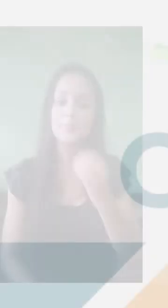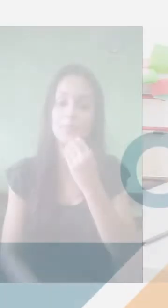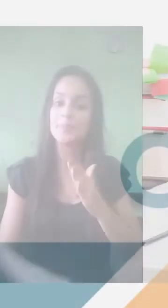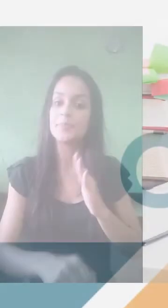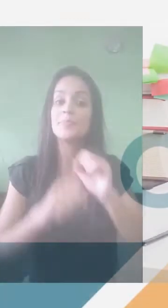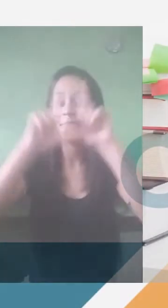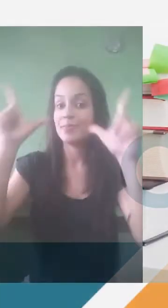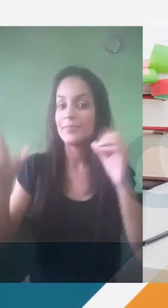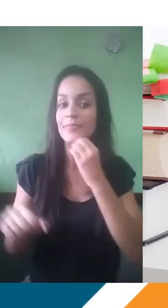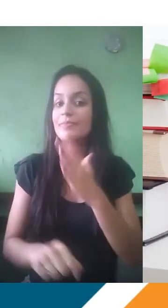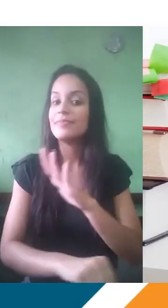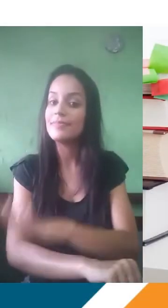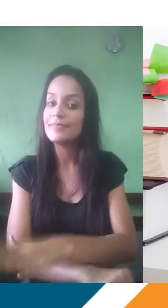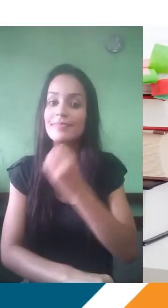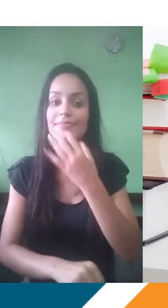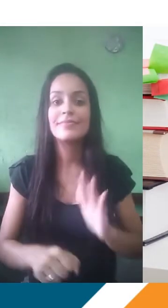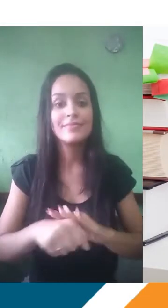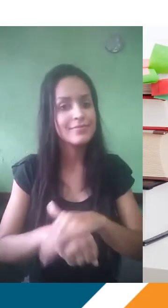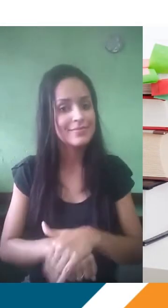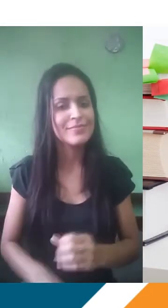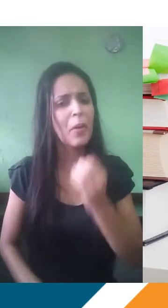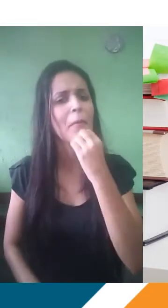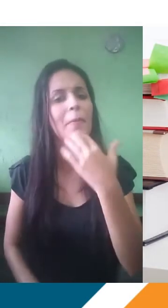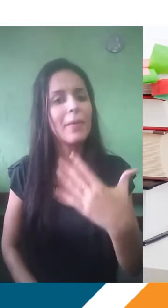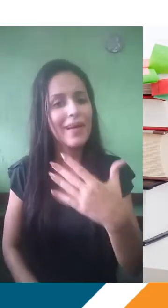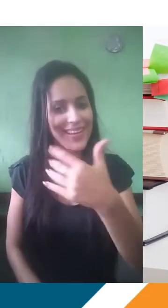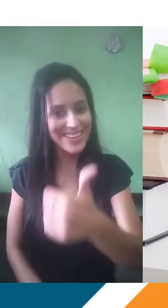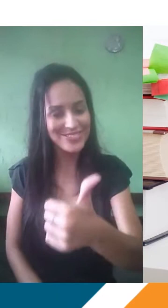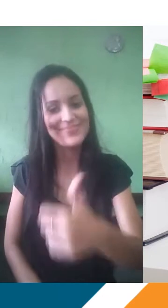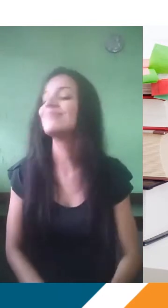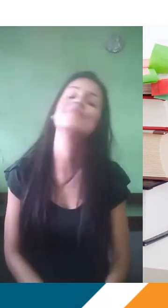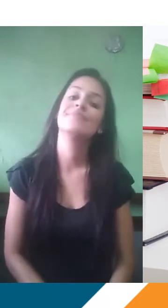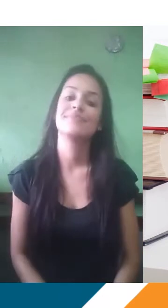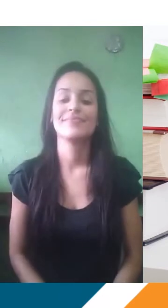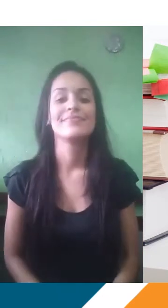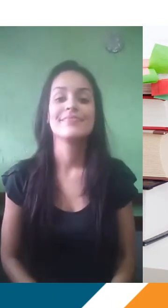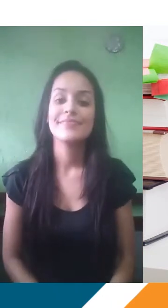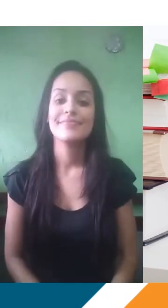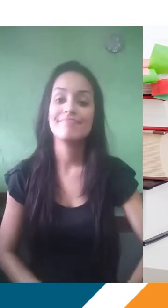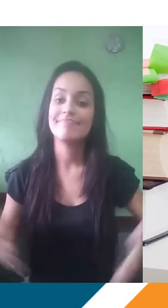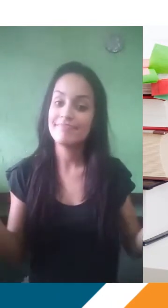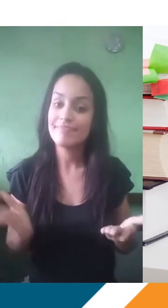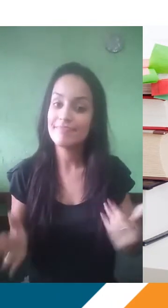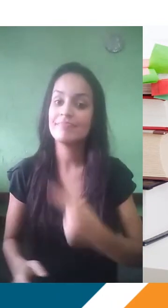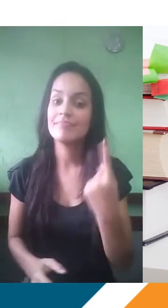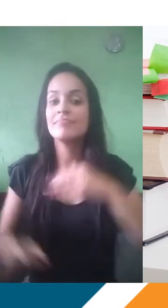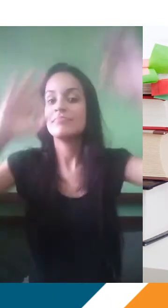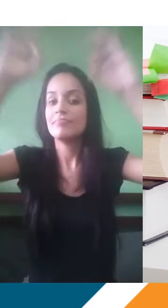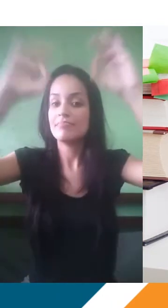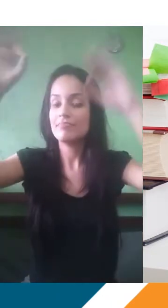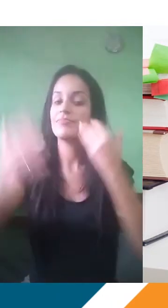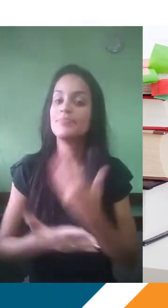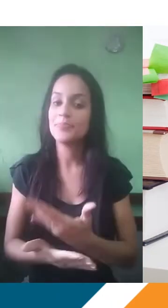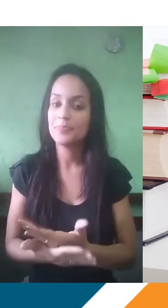Bom dia, boa tarde, boa noite, pessoal. Como vocês estão? Espero que bem. Hoje nós preparamos um estudo de